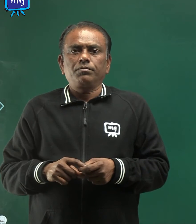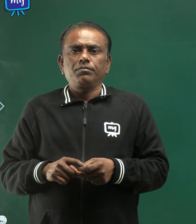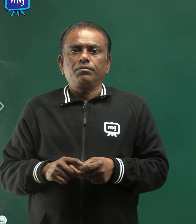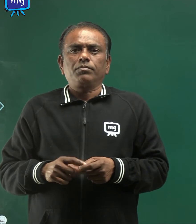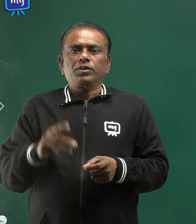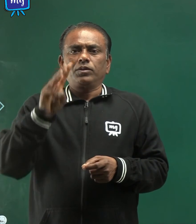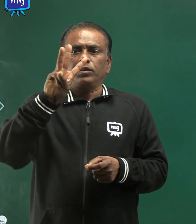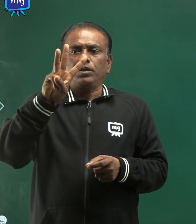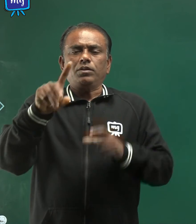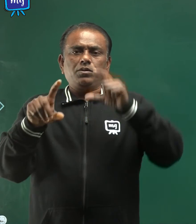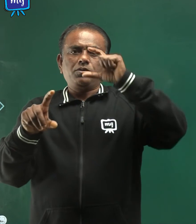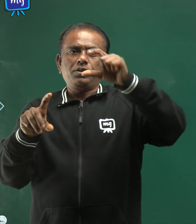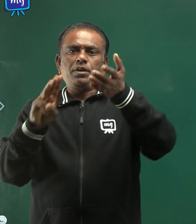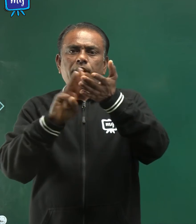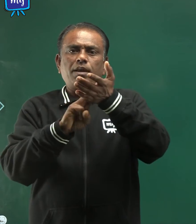3 सेमी का